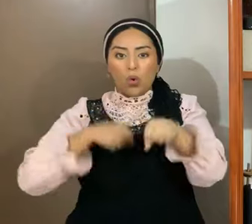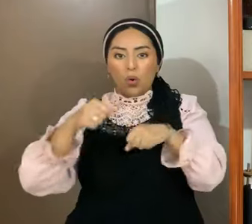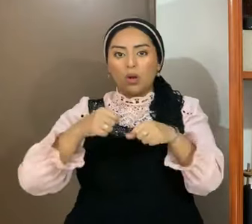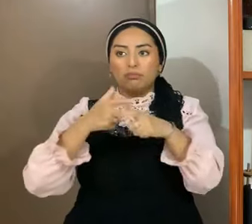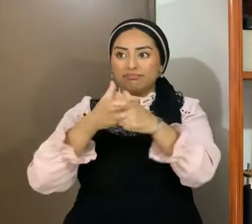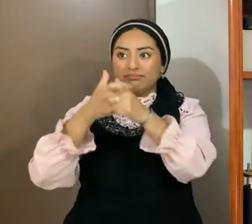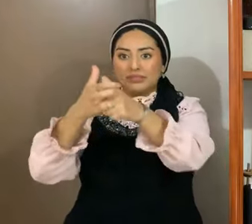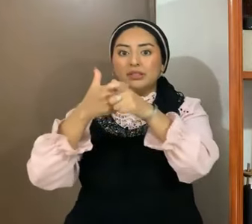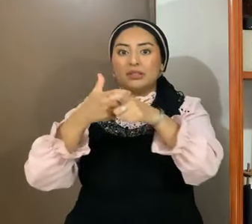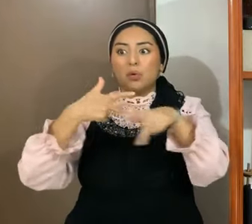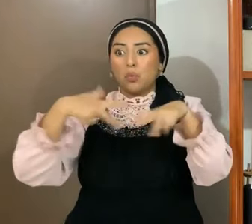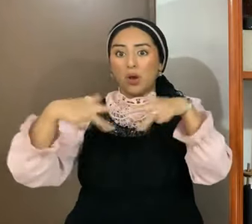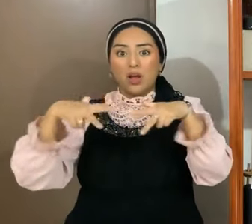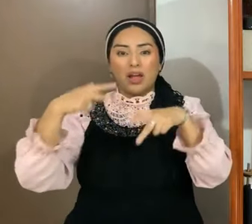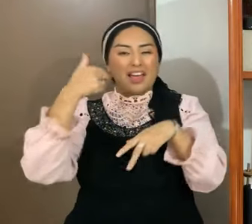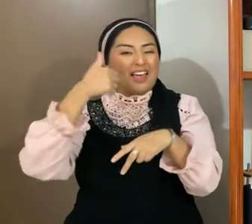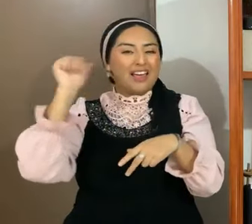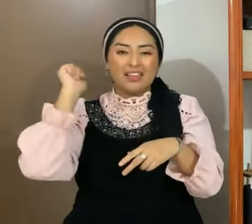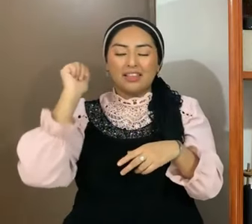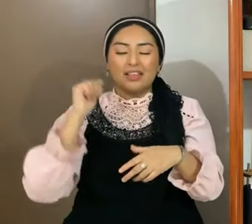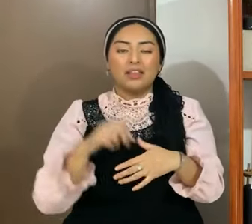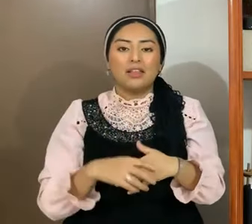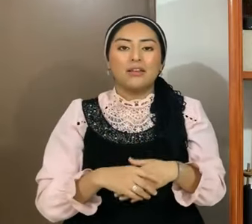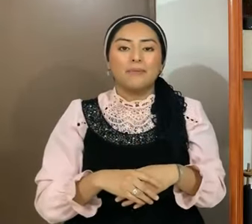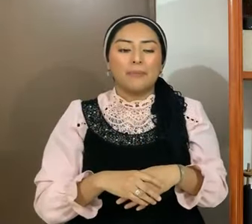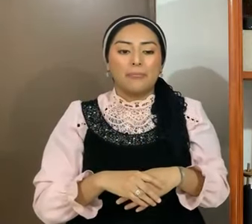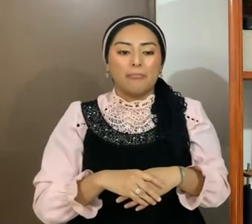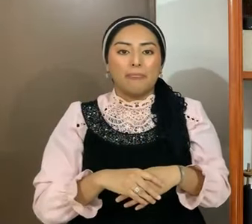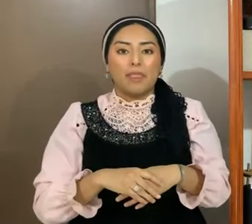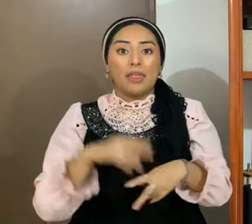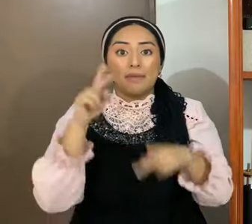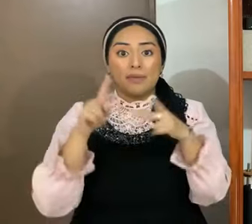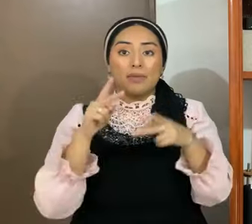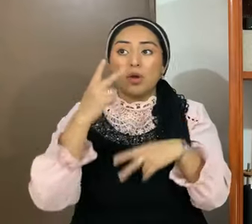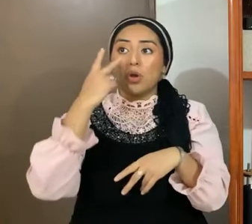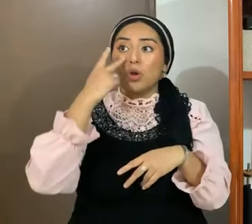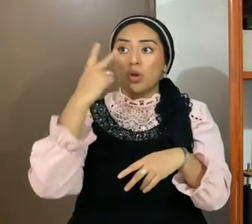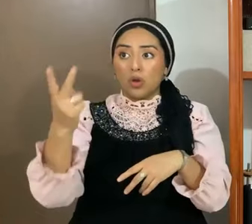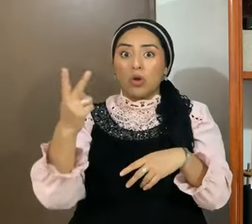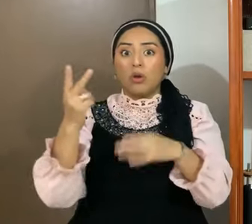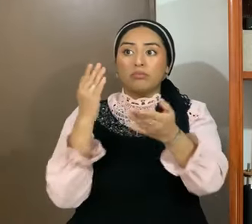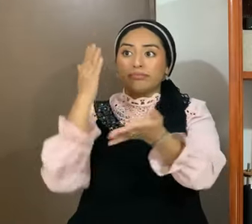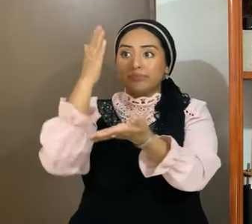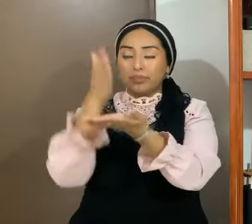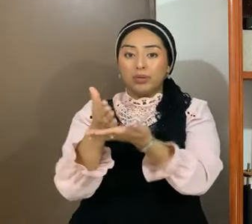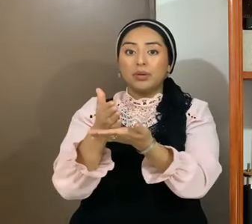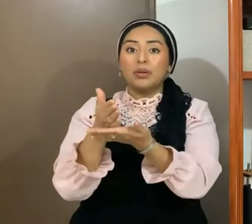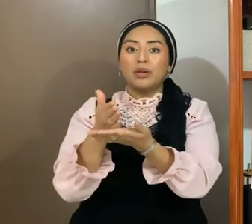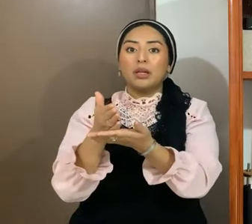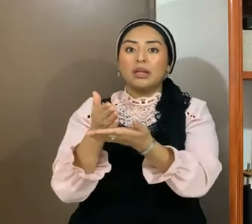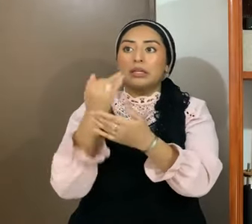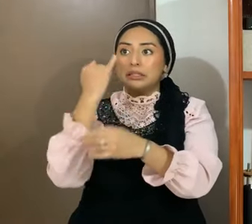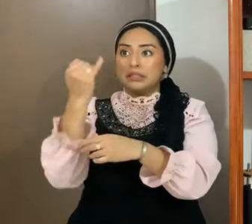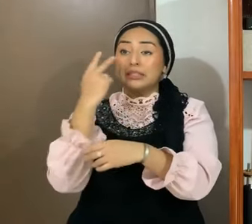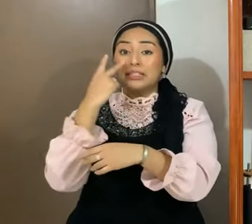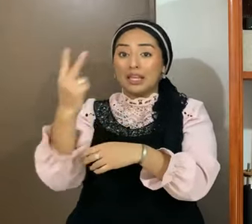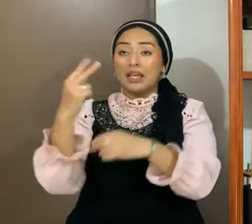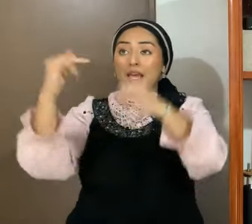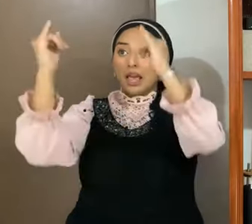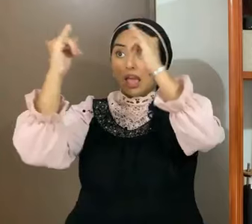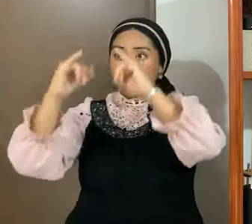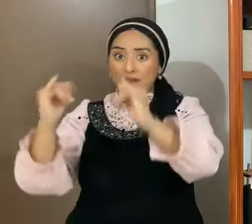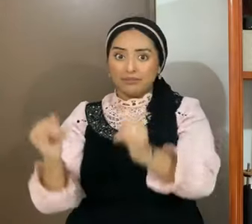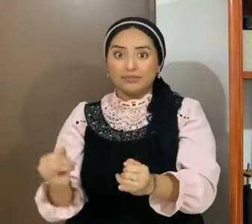bicicleta, se van en esto, se van en lo que pueden, hasta caminando. Pero van a ver a sus ídolos. Si esa gente se esfuerza en algo tan